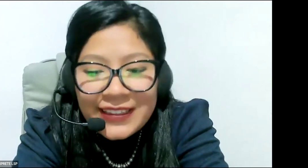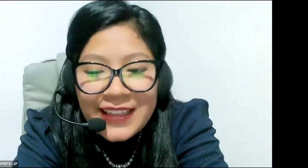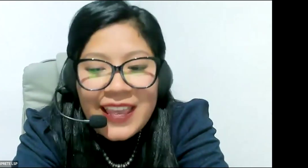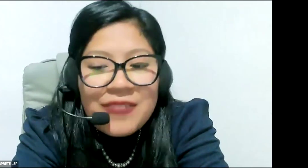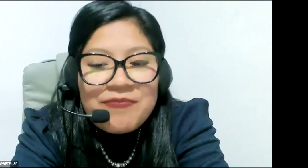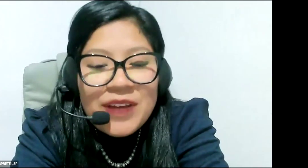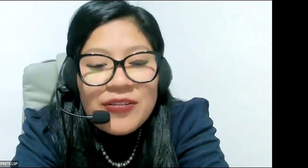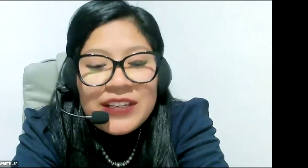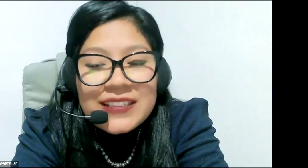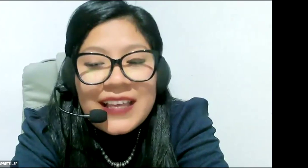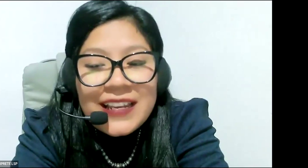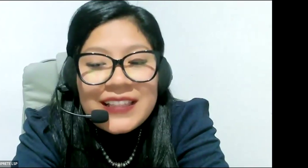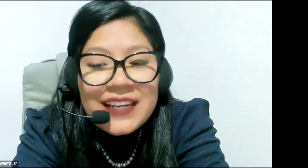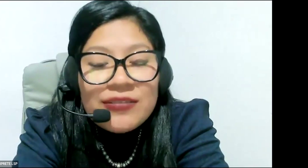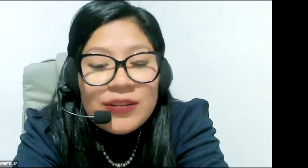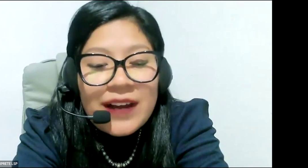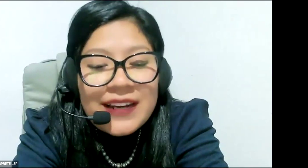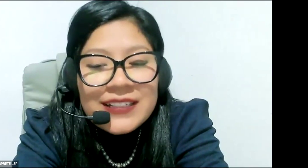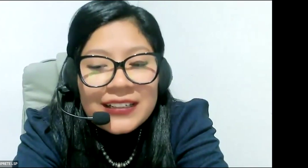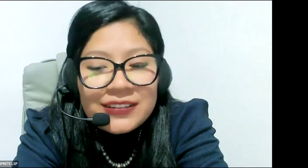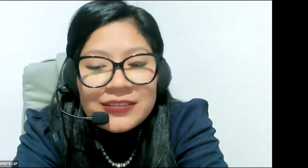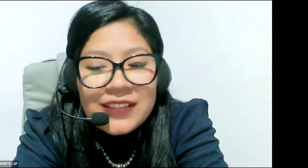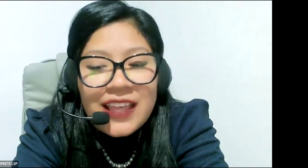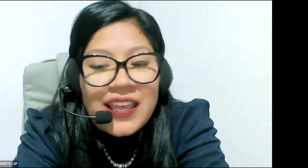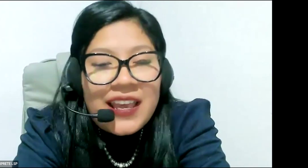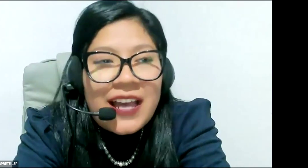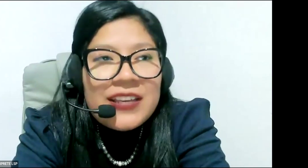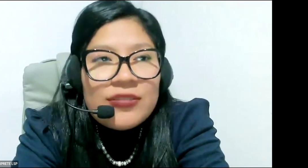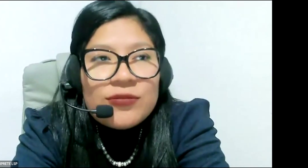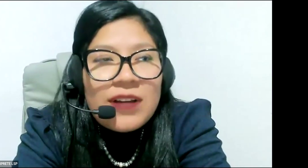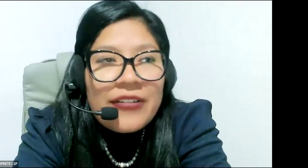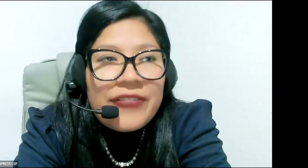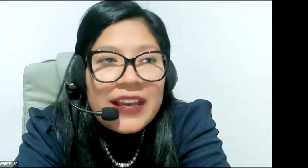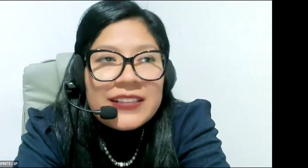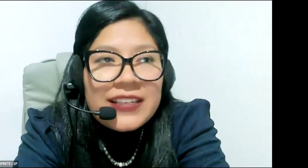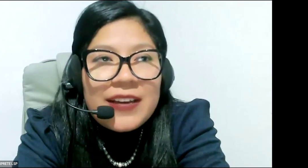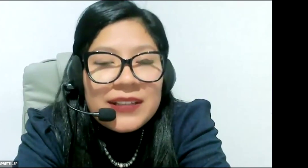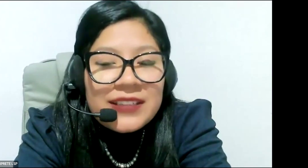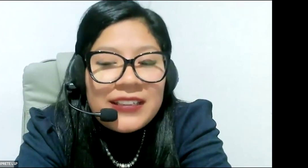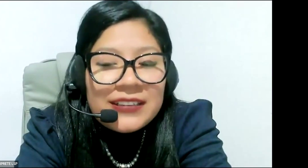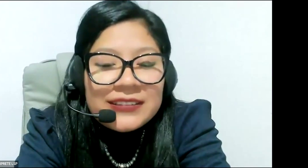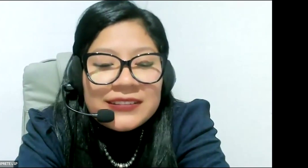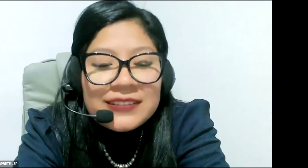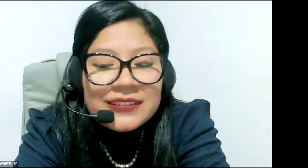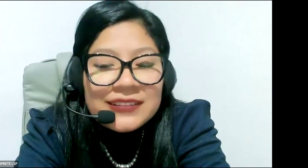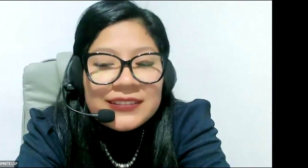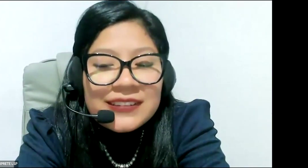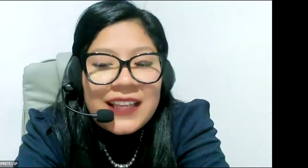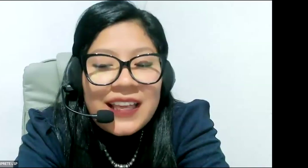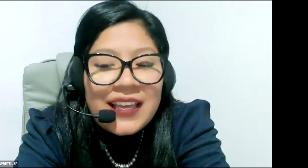libertad Pero y está deletreando el lugar Exacto hay Incluso un café que se lama